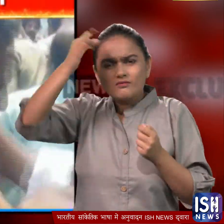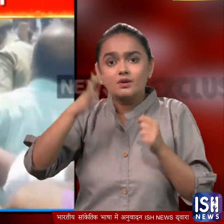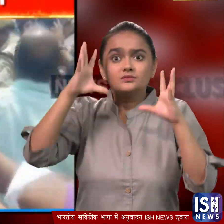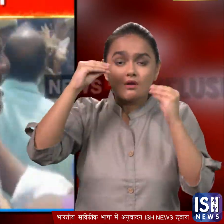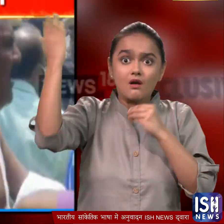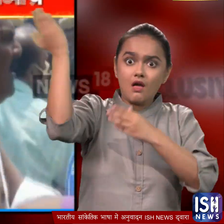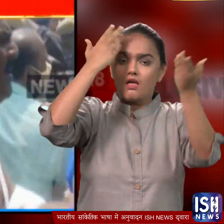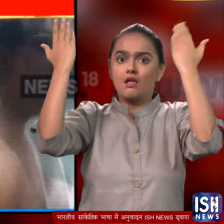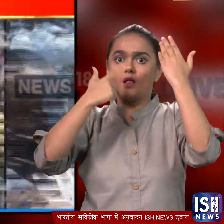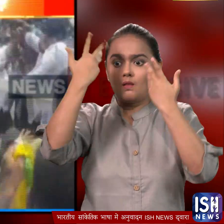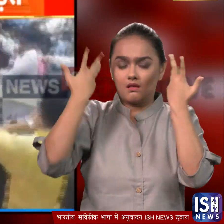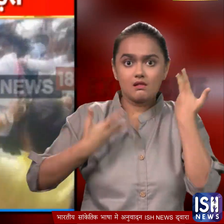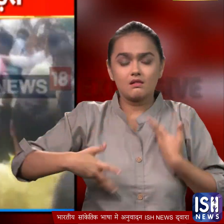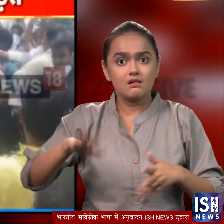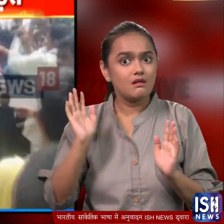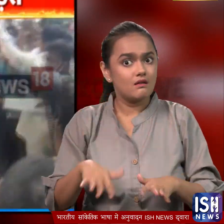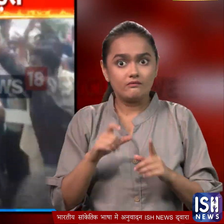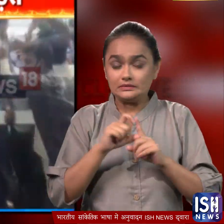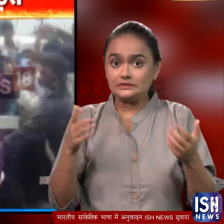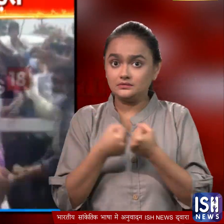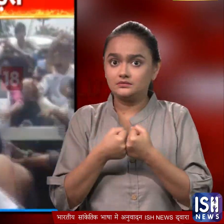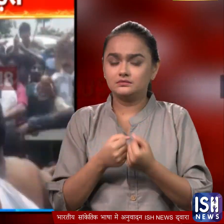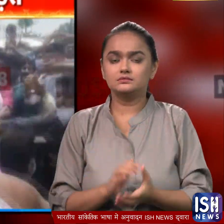गईं कि कई लोग जख्मी तक हो गए।